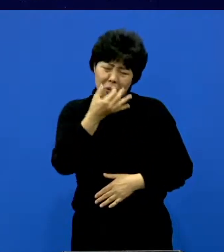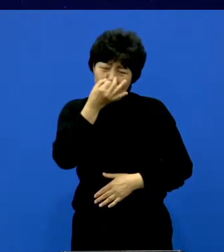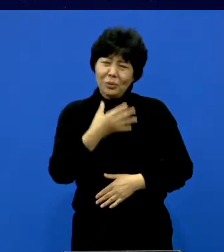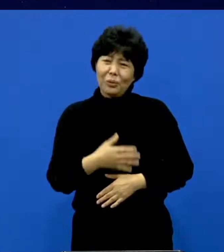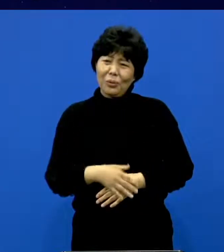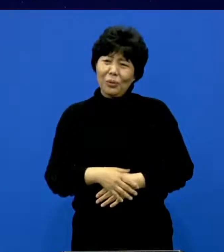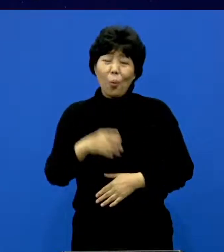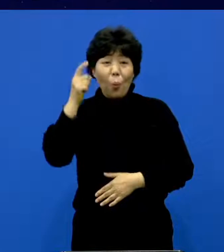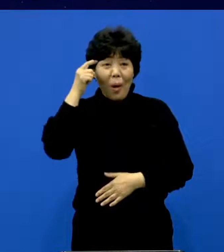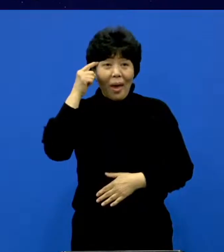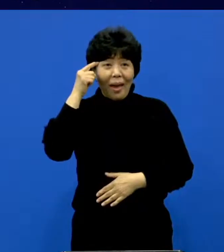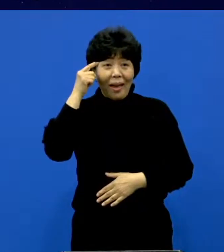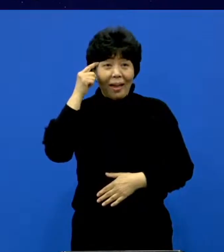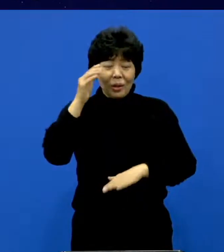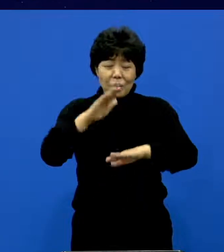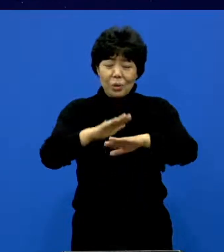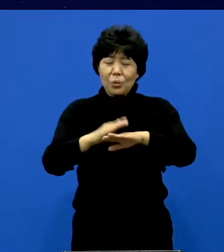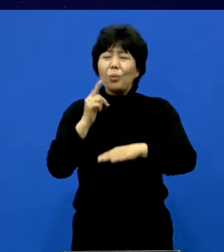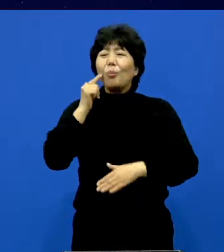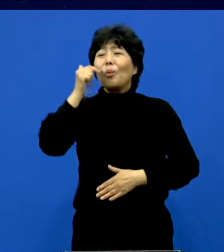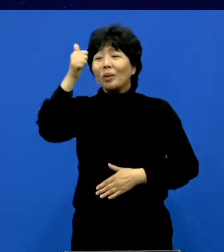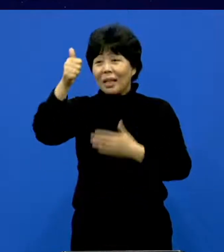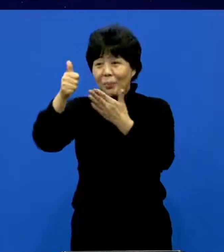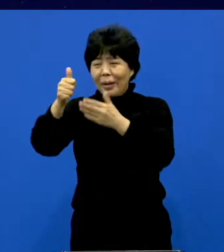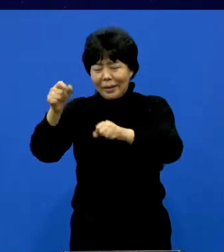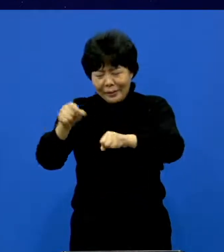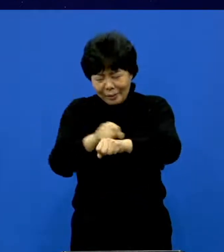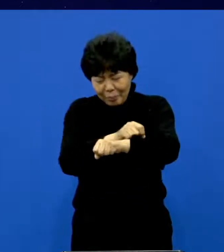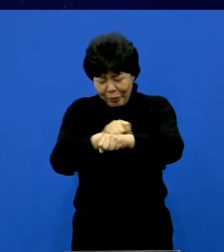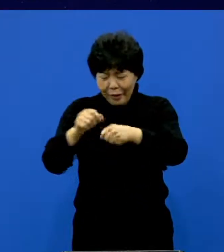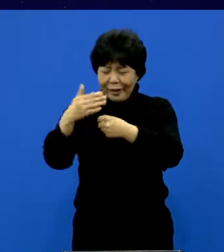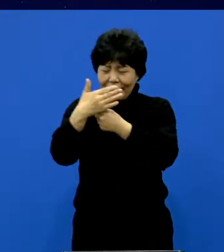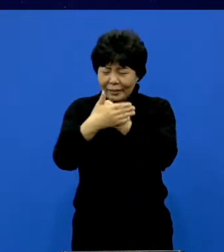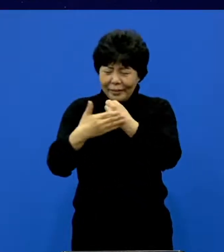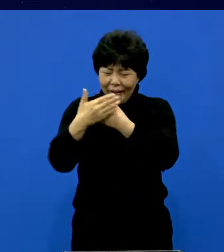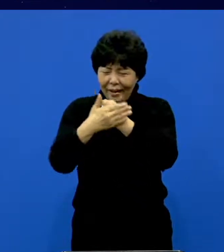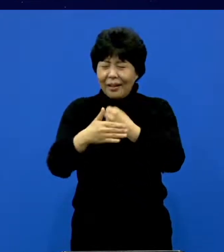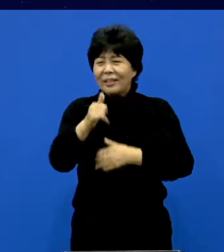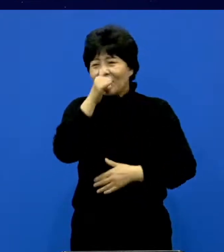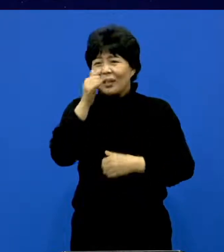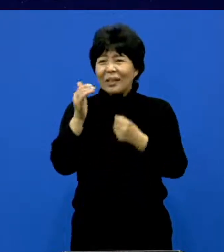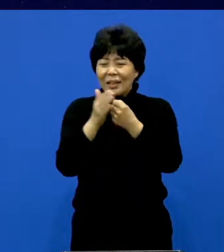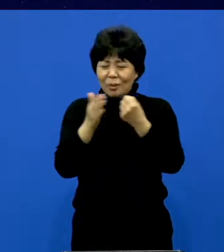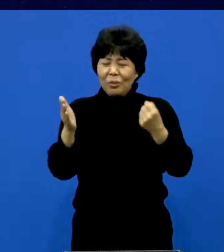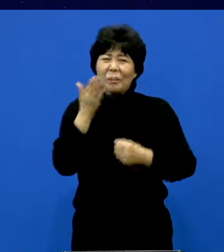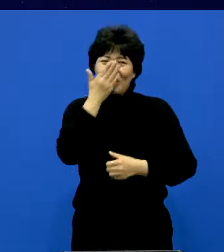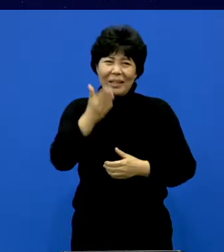그분에게 임한 특별한 은혜가 있었던 거죠. 근데 다른 가족들에게 소화가 다 안 되는 거죠, 사실.